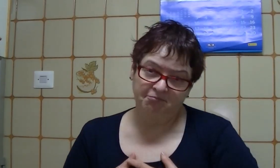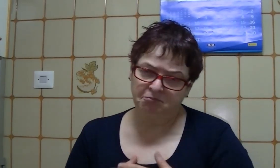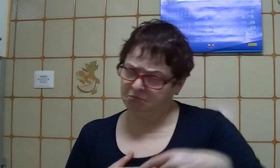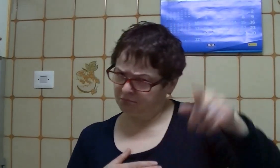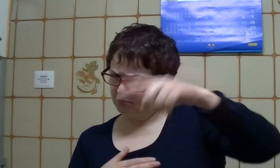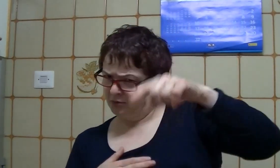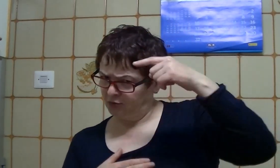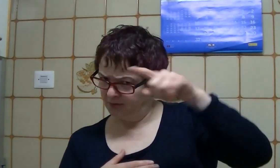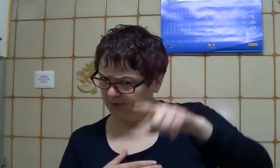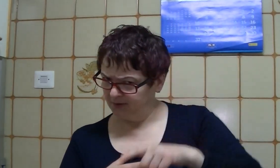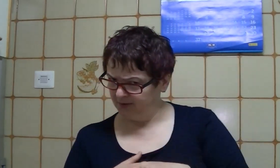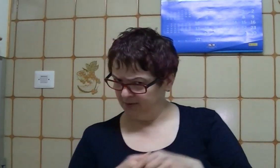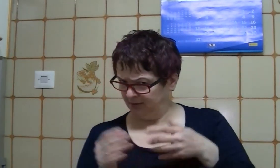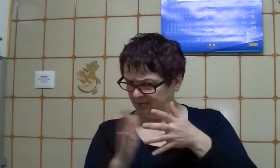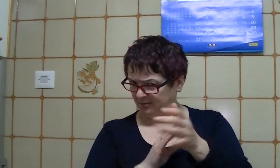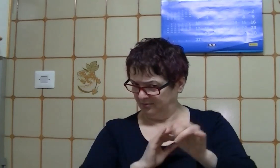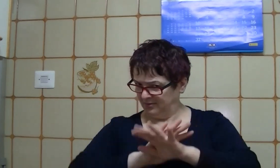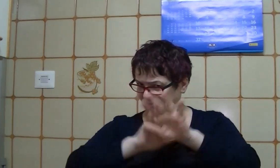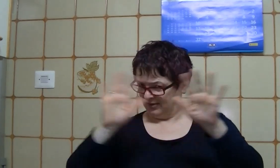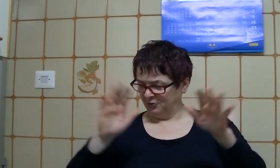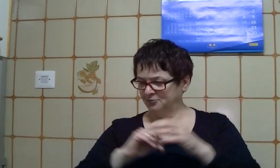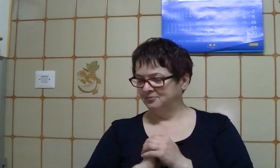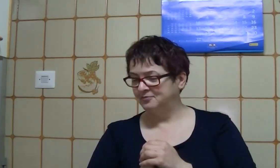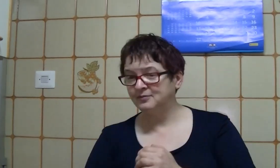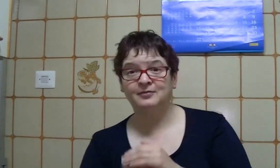le ha tocado nada, está tan nervioso como si lo hubiera tocado.